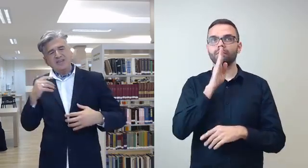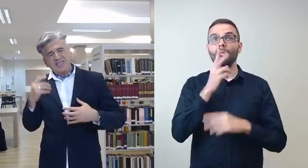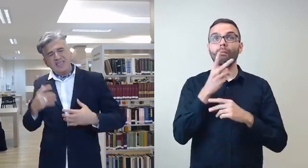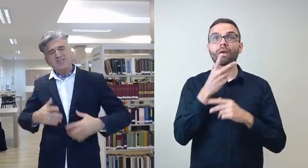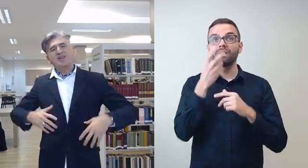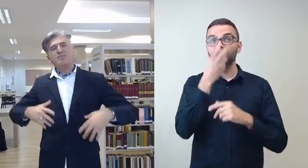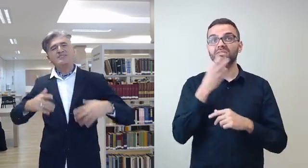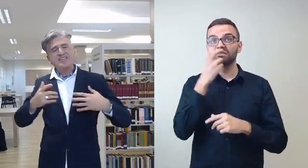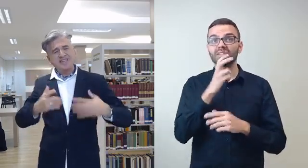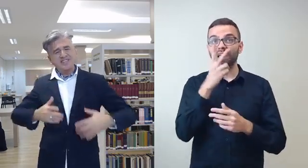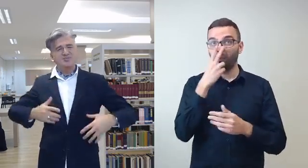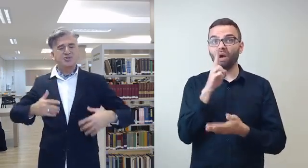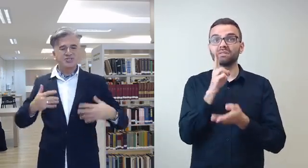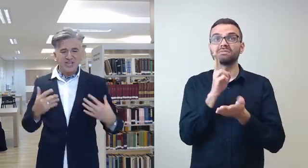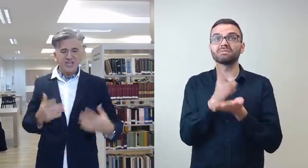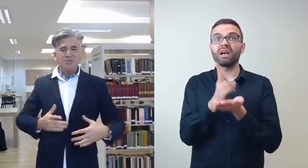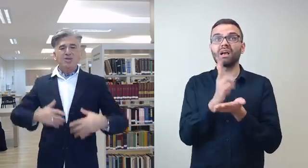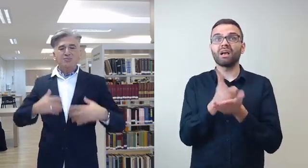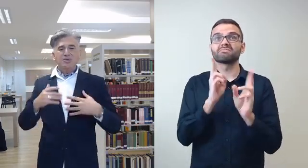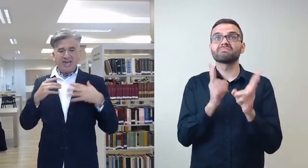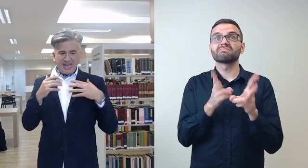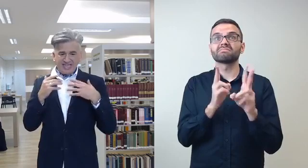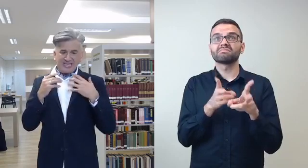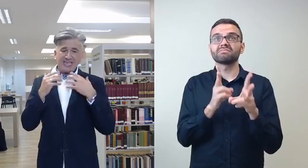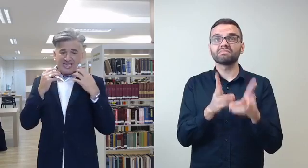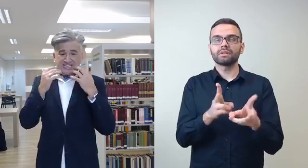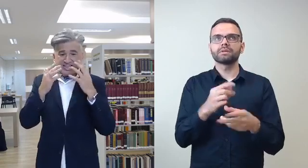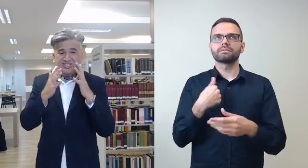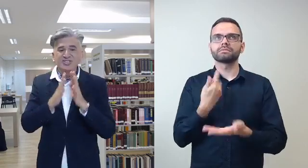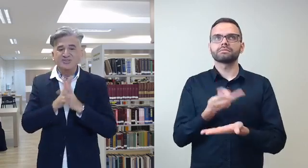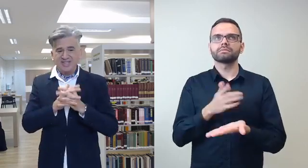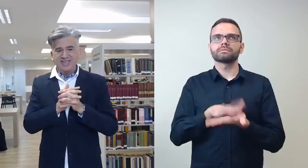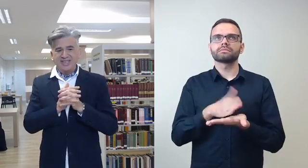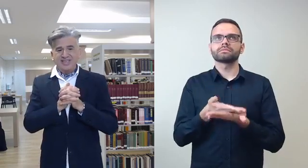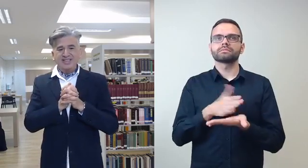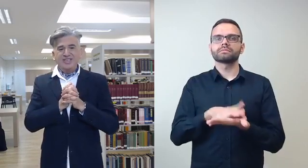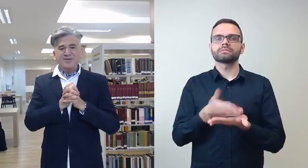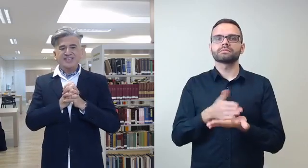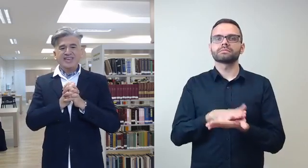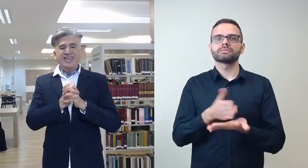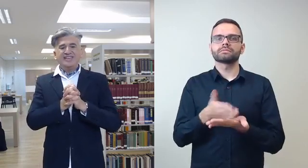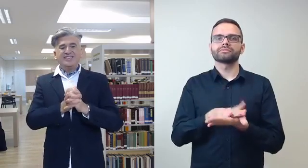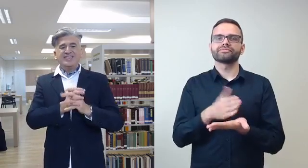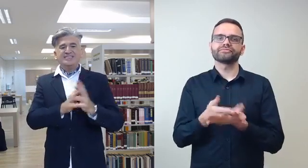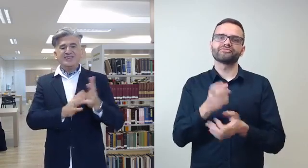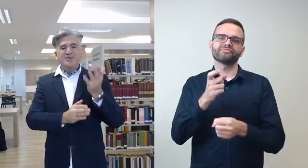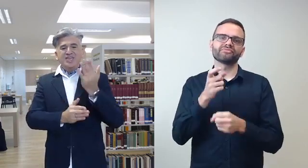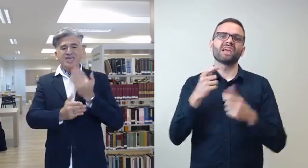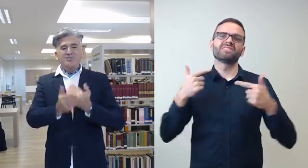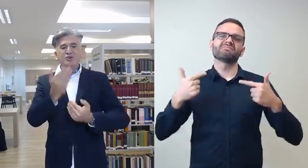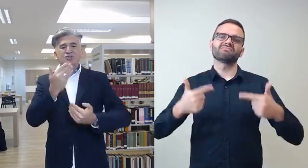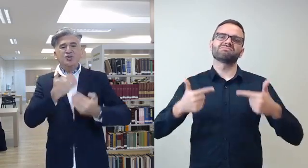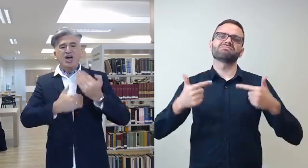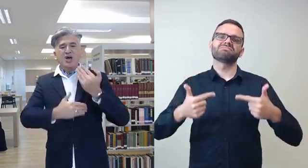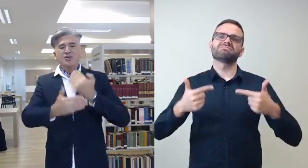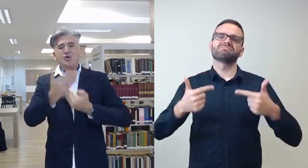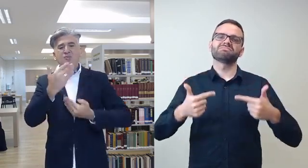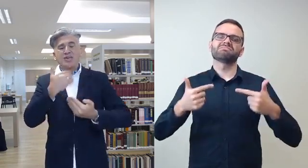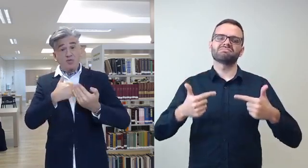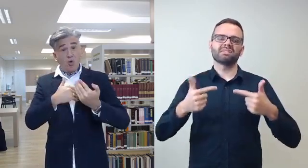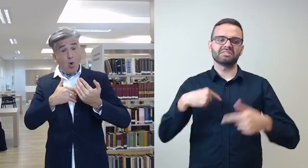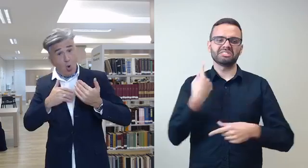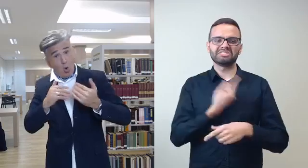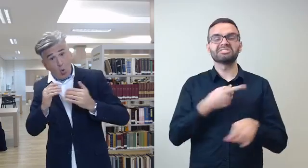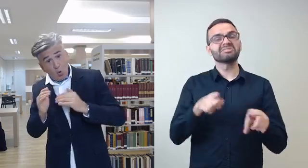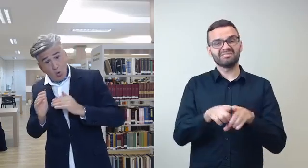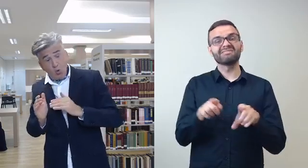vai perdendo a capacidade de absorção, porque o cara é chatinho, né? Então entra essa questão emocional que